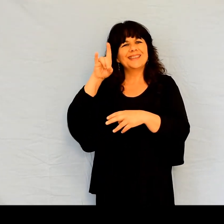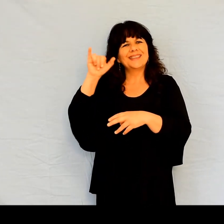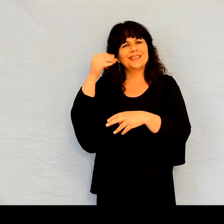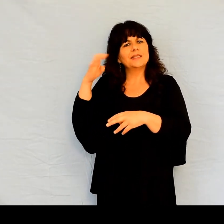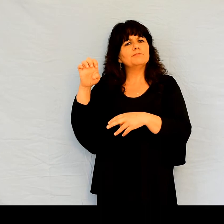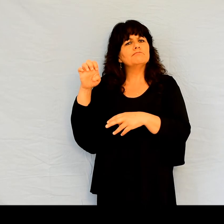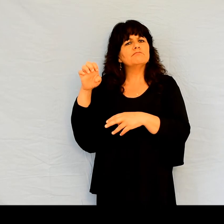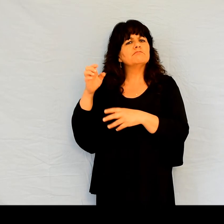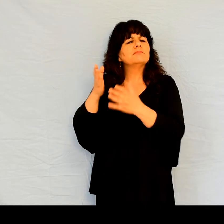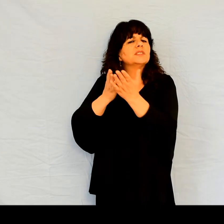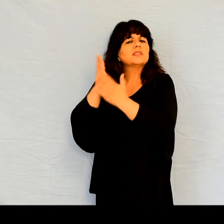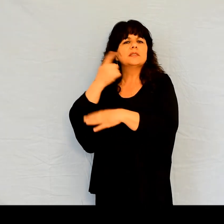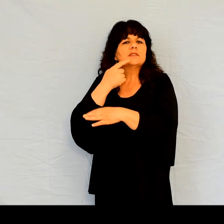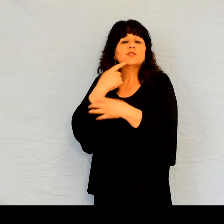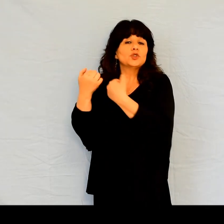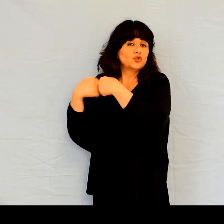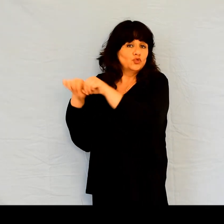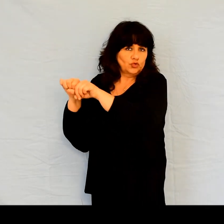n'était pas avec eux quand Jésus était venu.